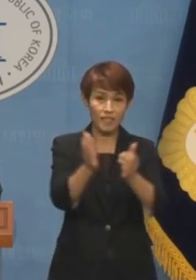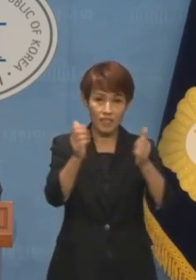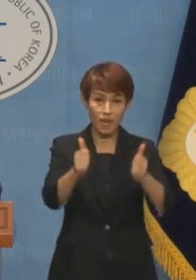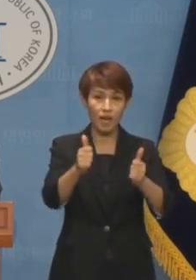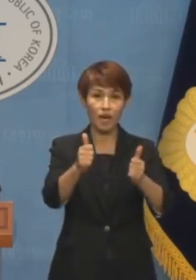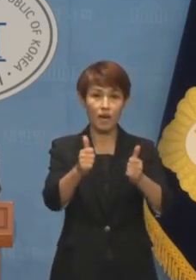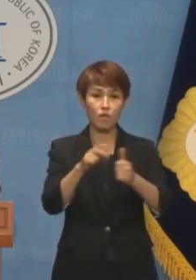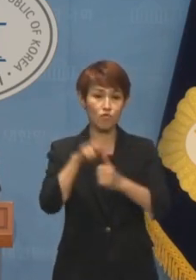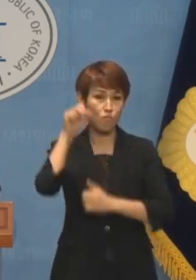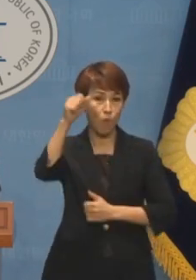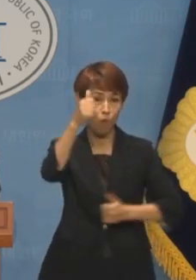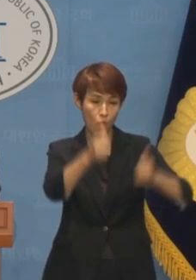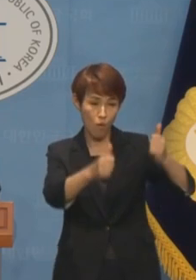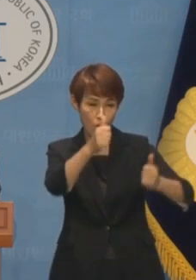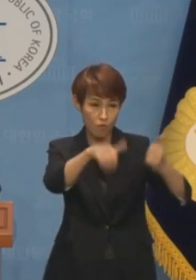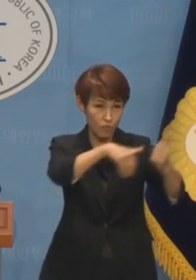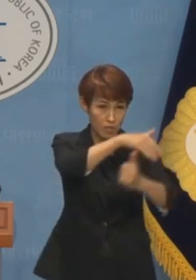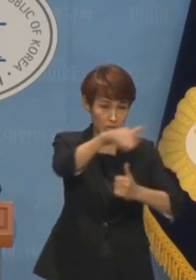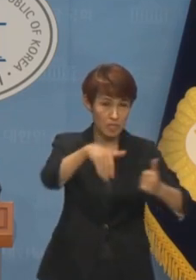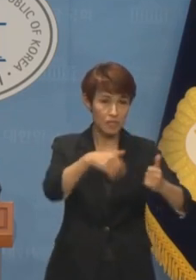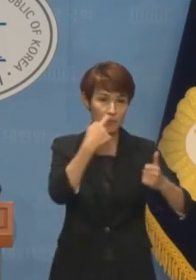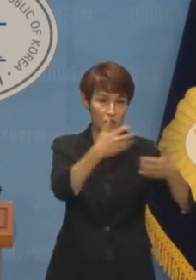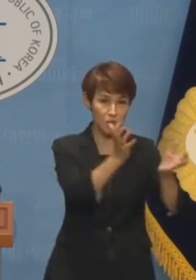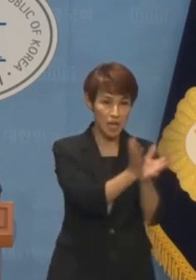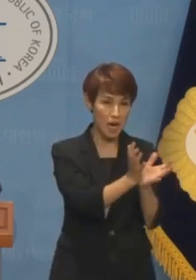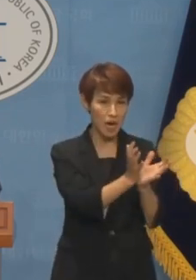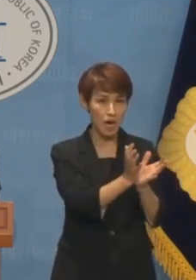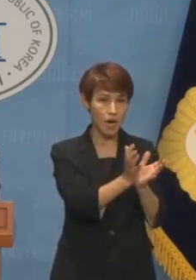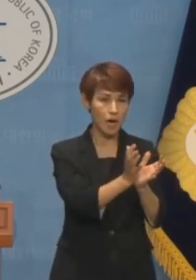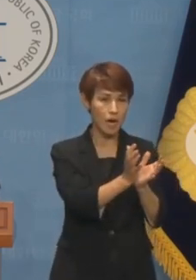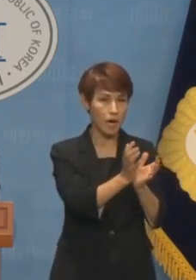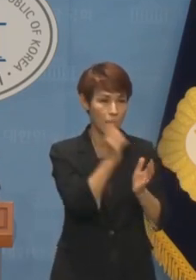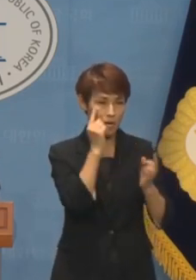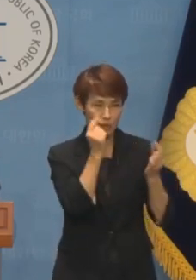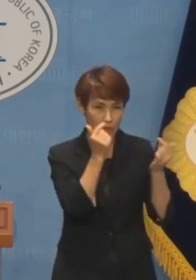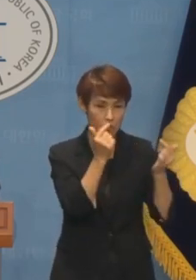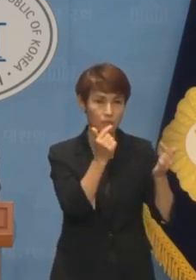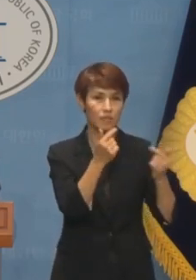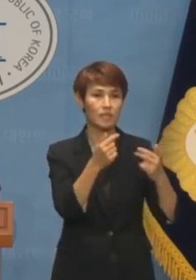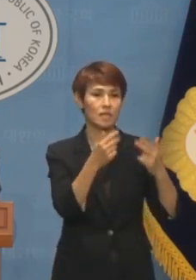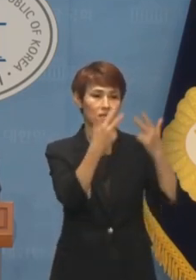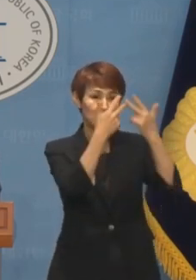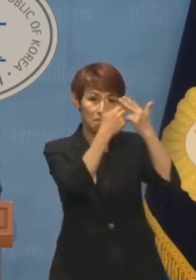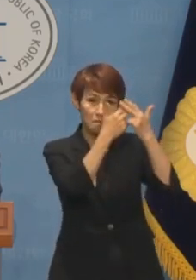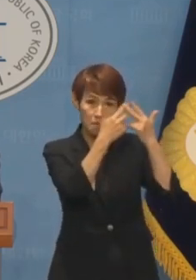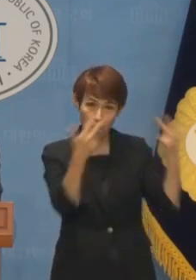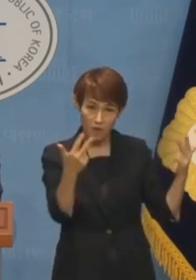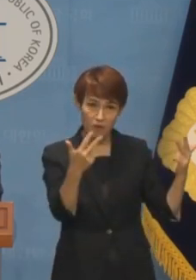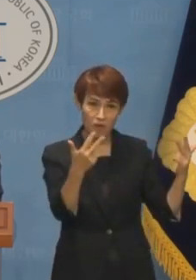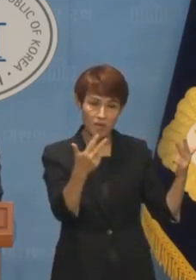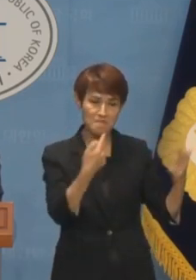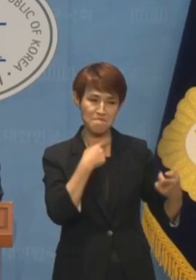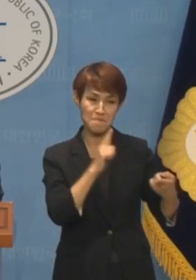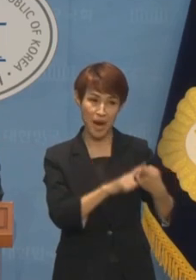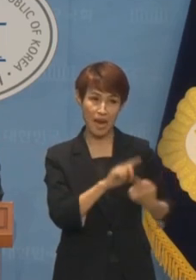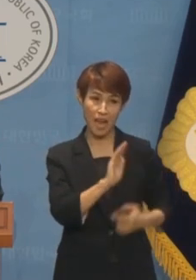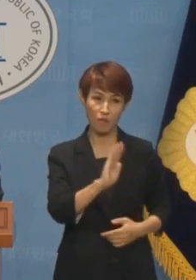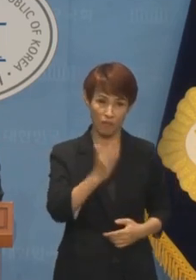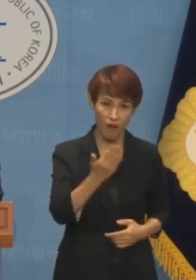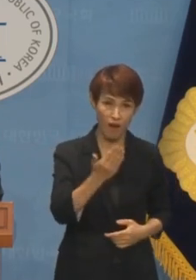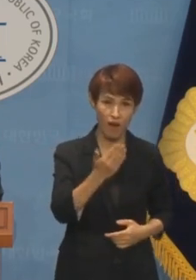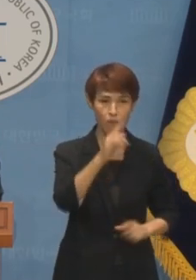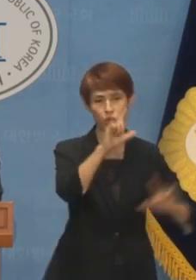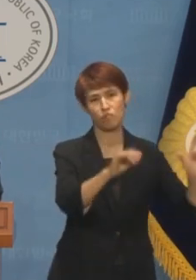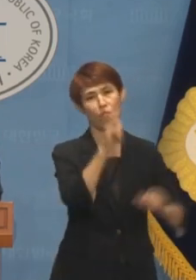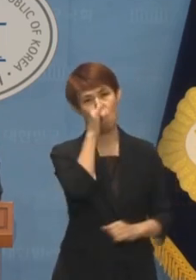분위기가 민주당 강성 지지층 눈치를 보고 이른바 명심의 명심을 등에 입어야 한다는 기류가